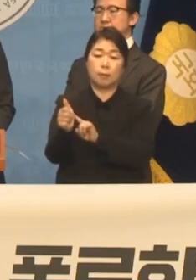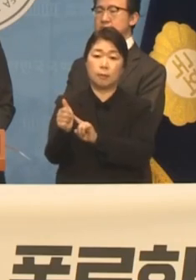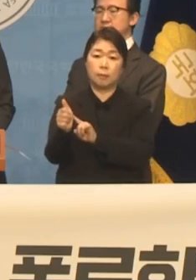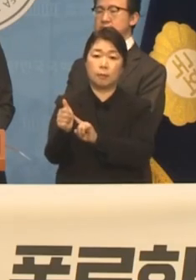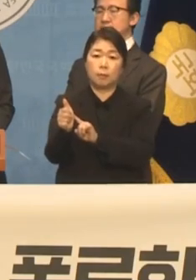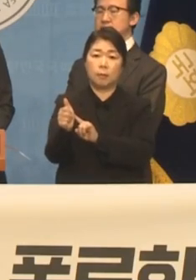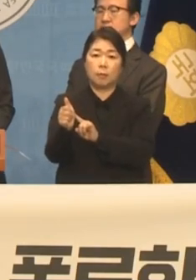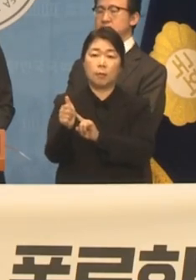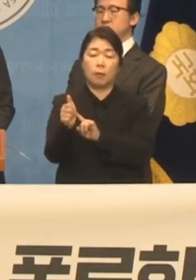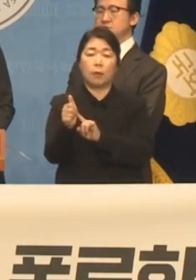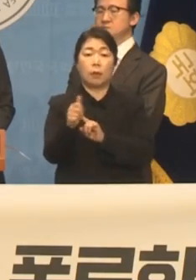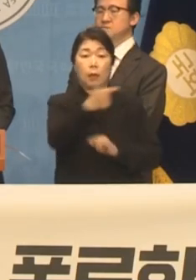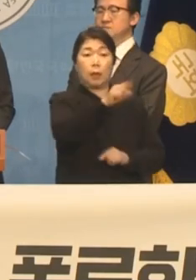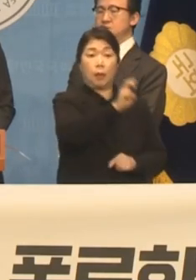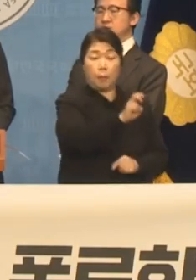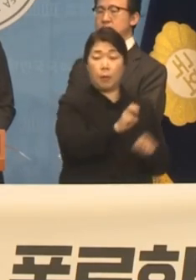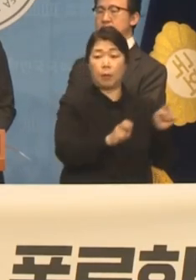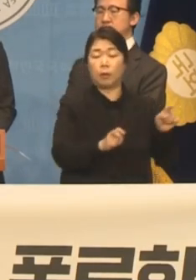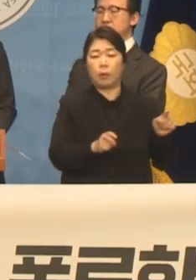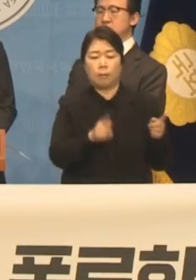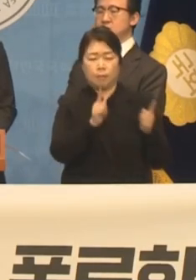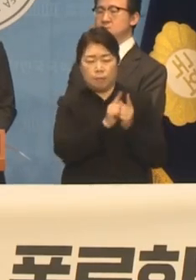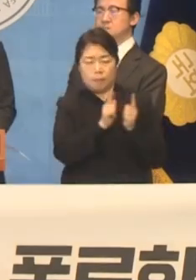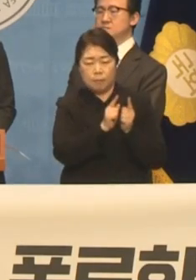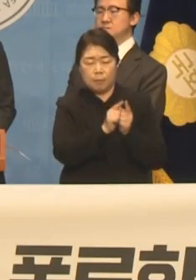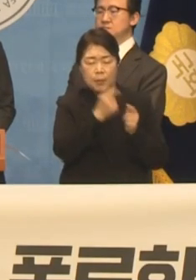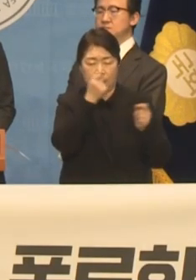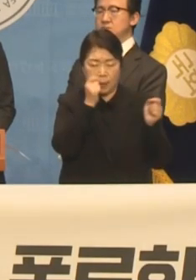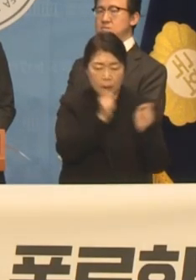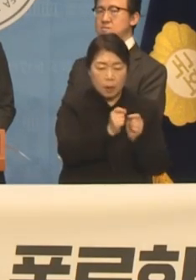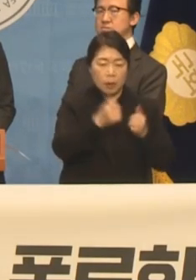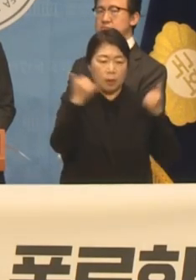정진상 김만배 아주 밀접하게